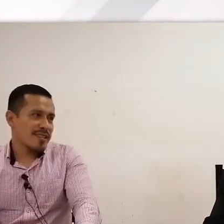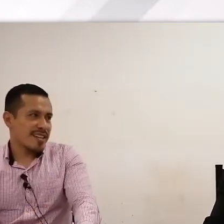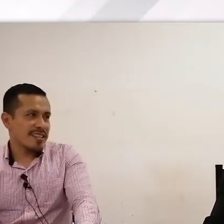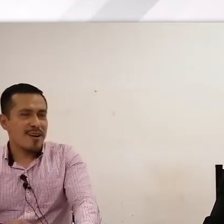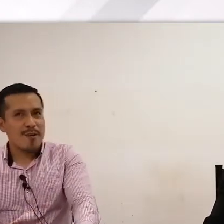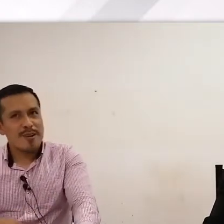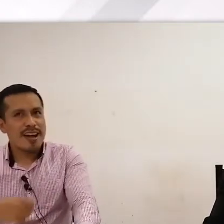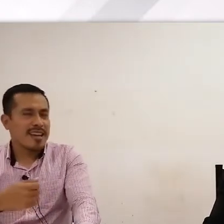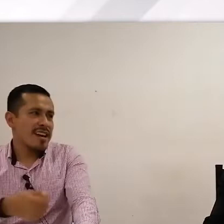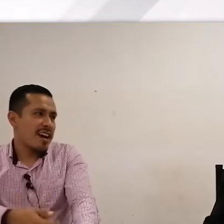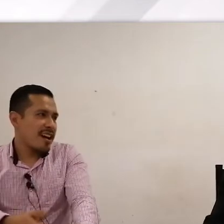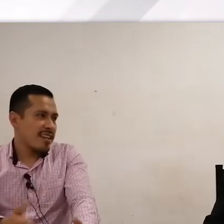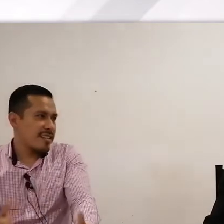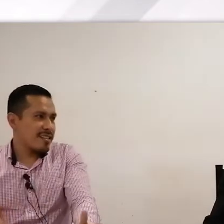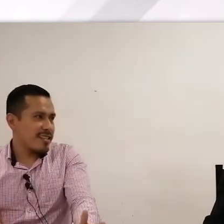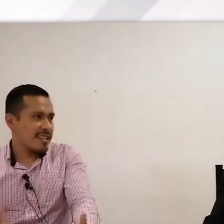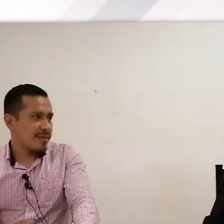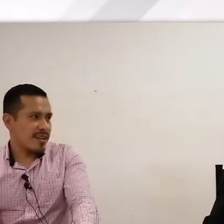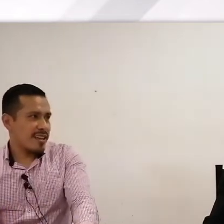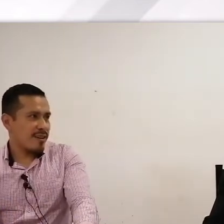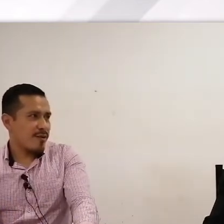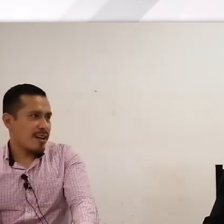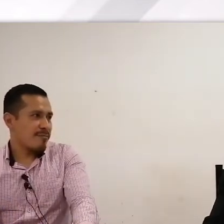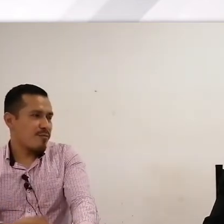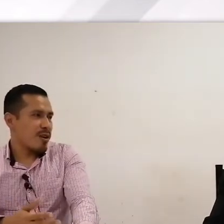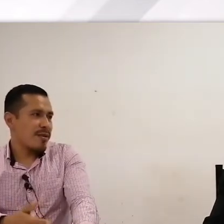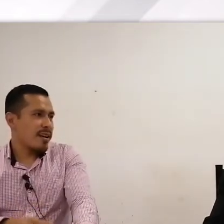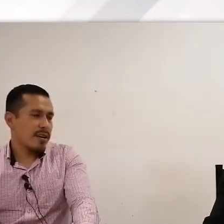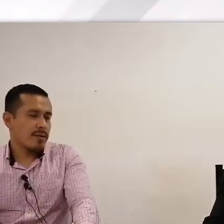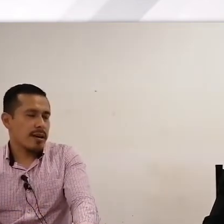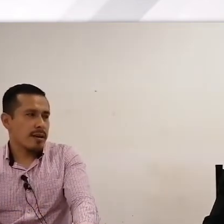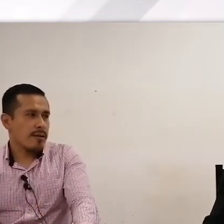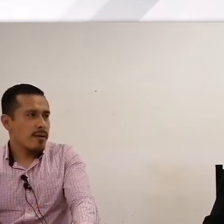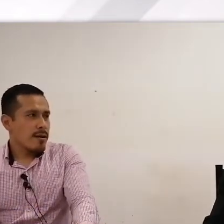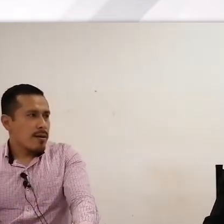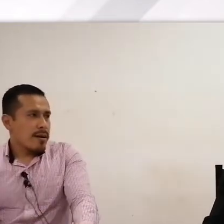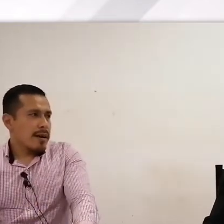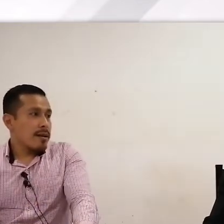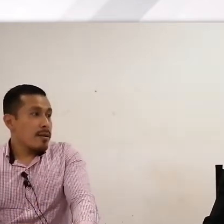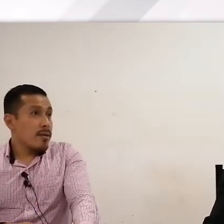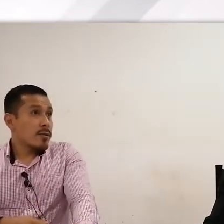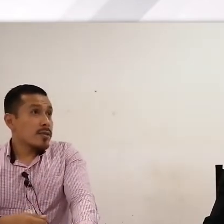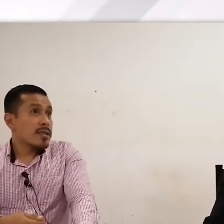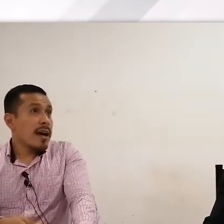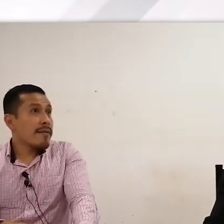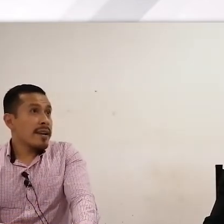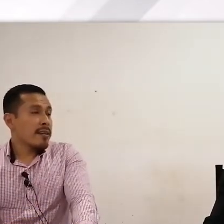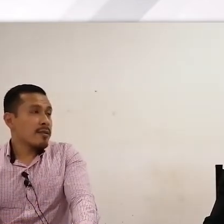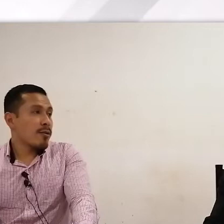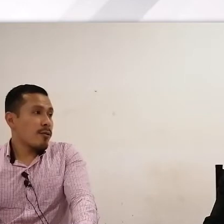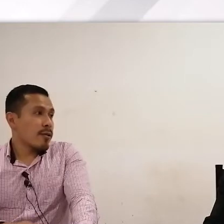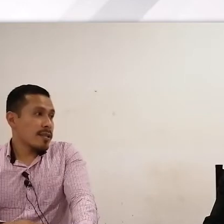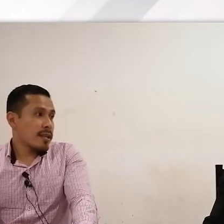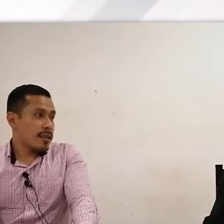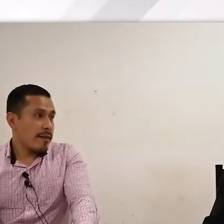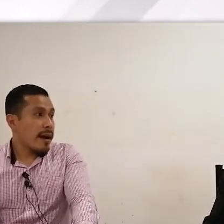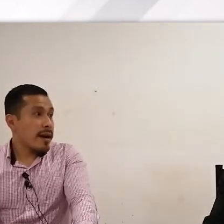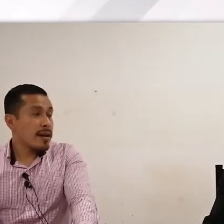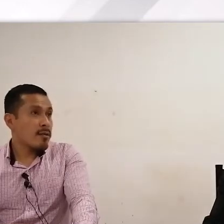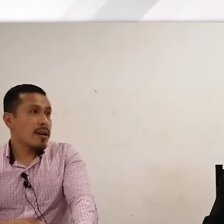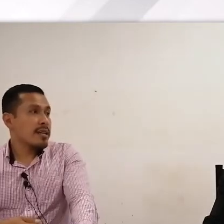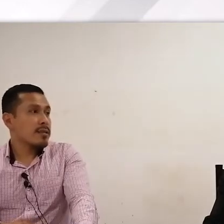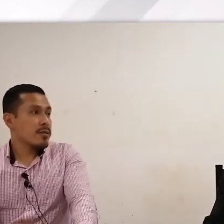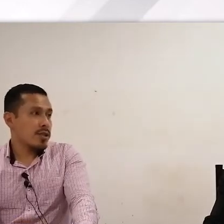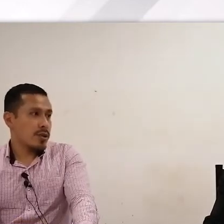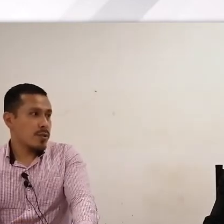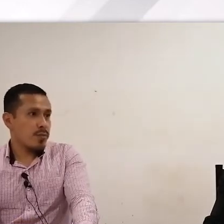su hijo a cierta hora y a determinada hora vuelven a recogerlo. no saben todo lo que se trabaja